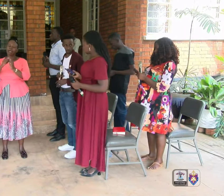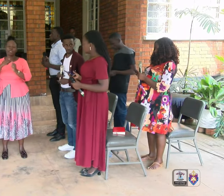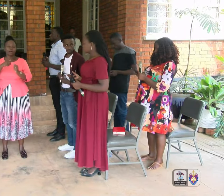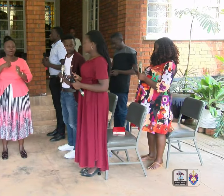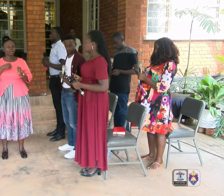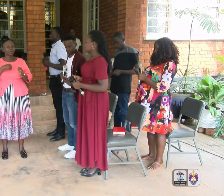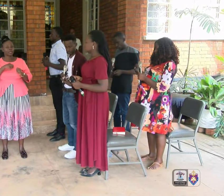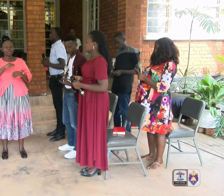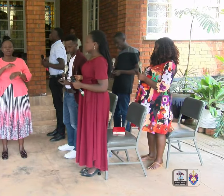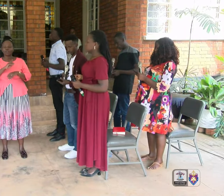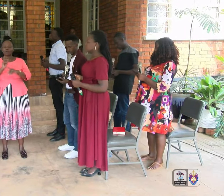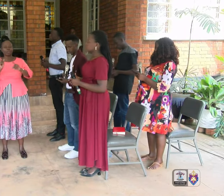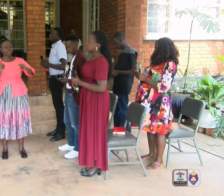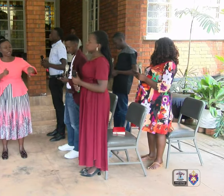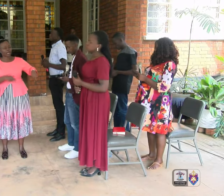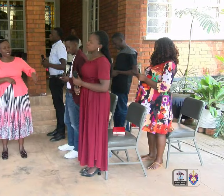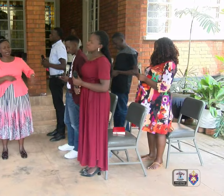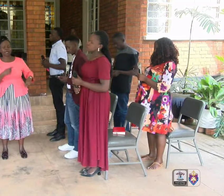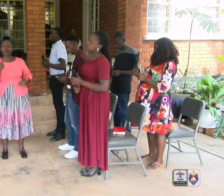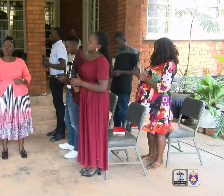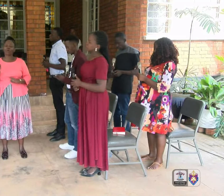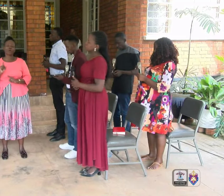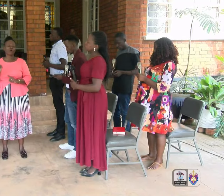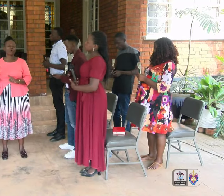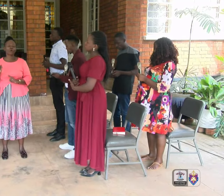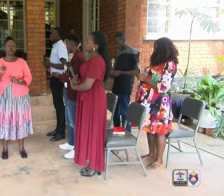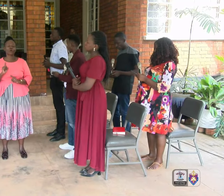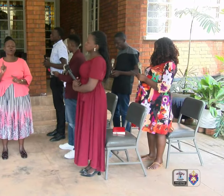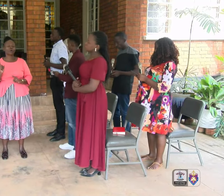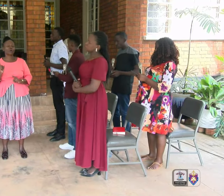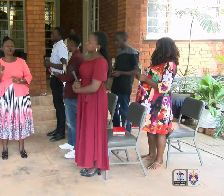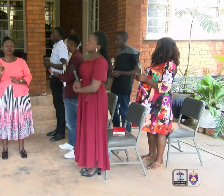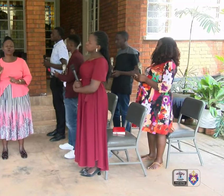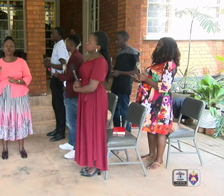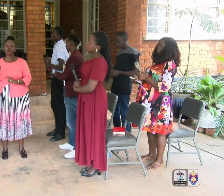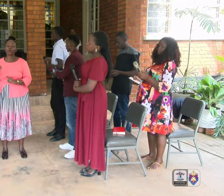beera nange tondekangawo